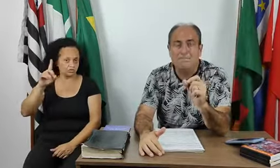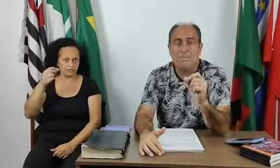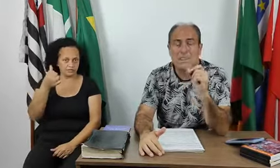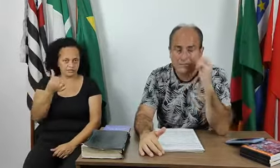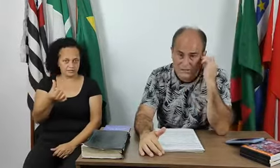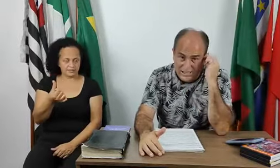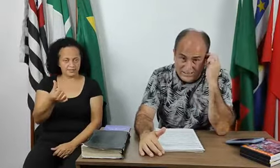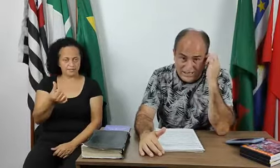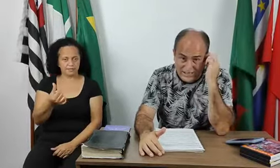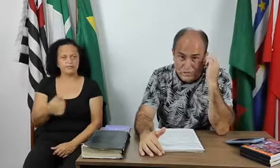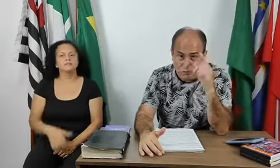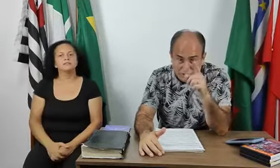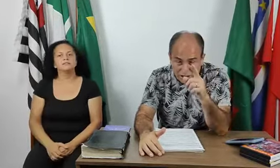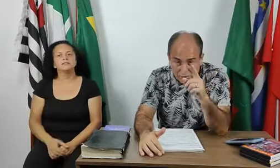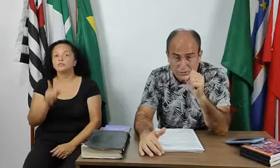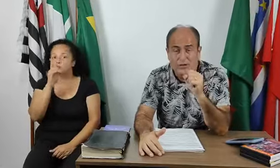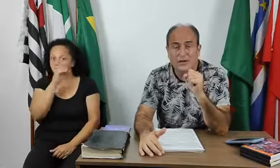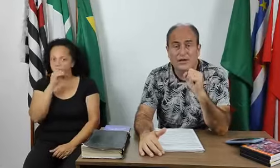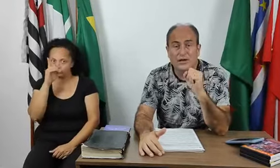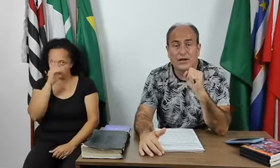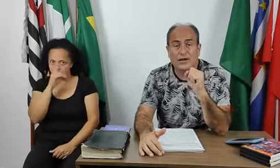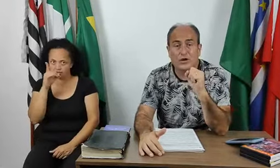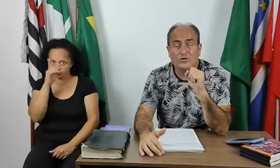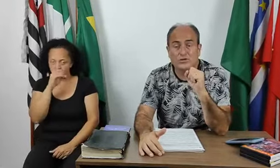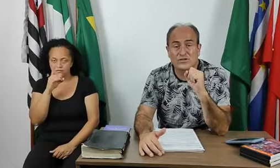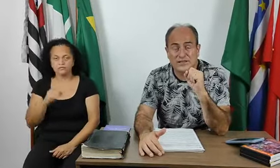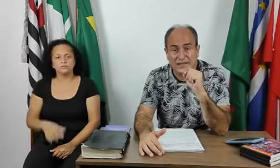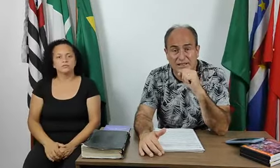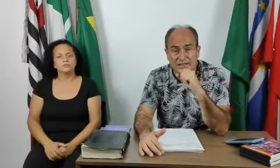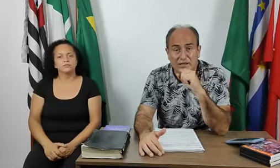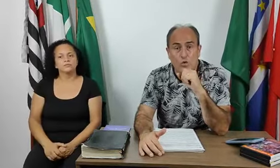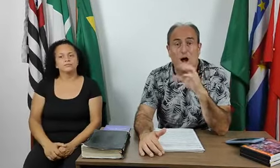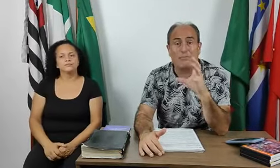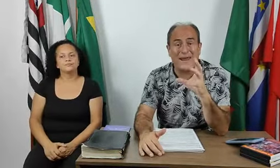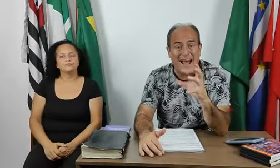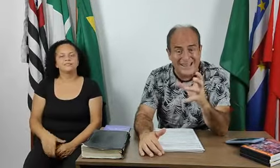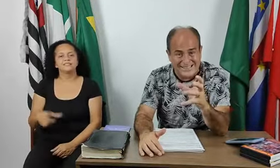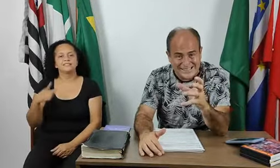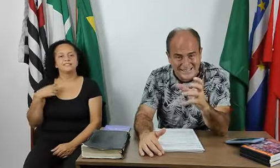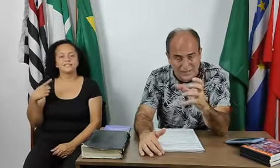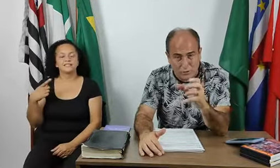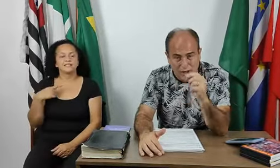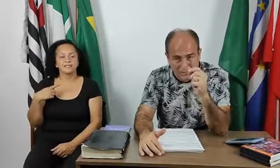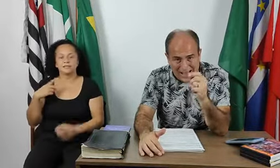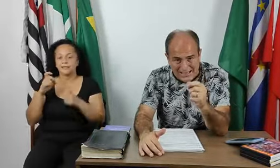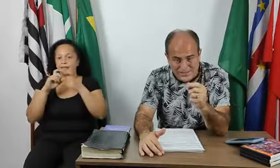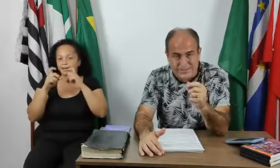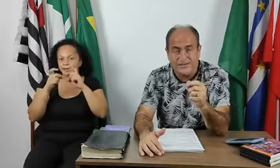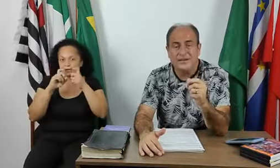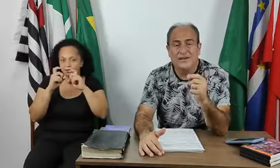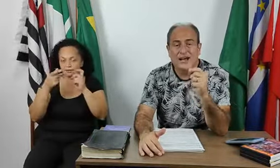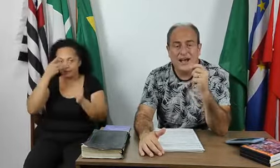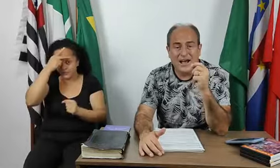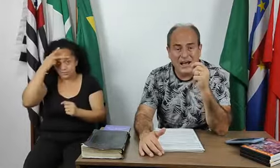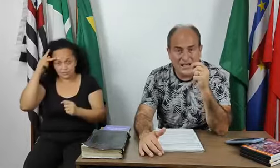né? Dia 6, domingo, nós vamos ter o Abrace, né? O